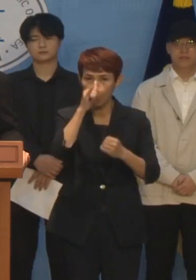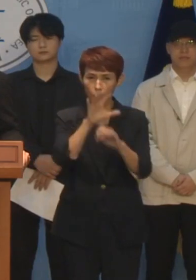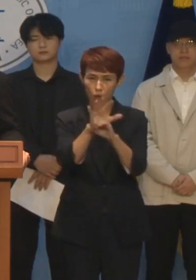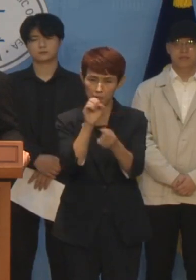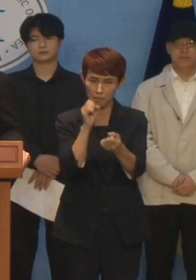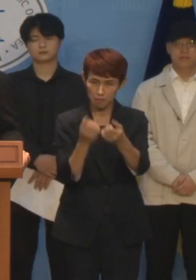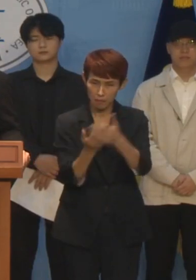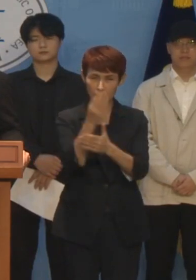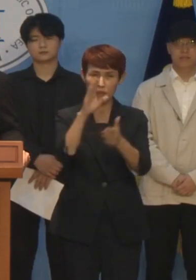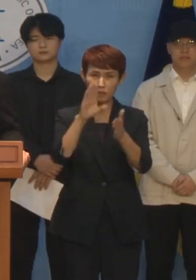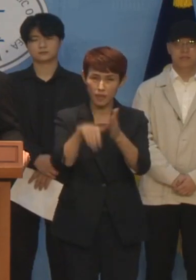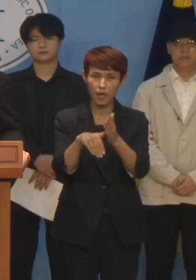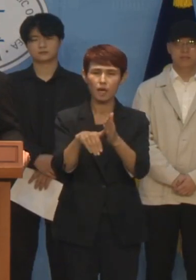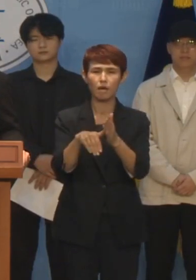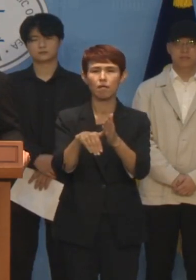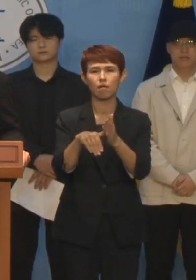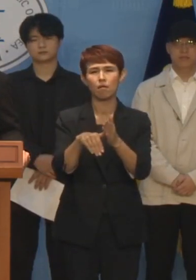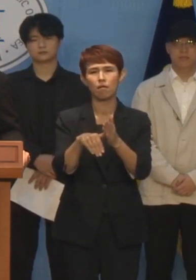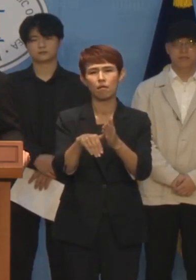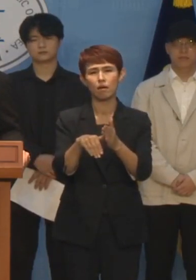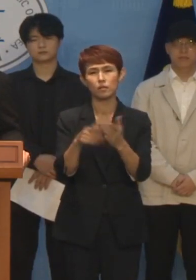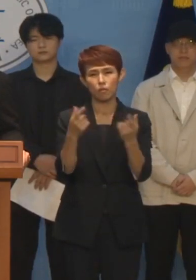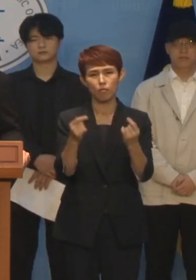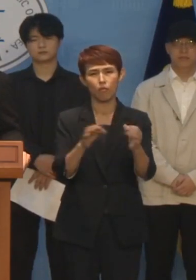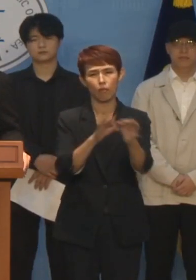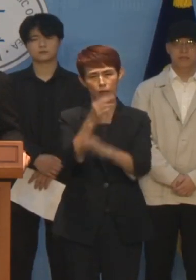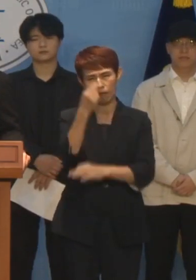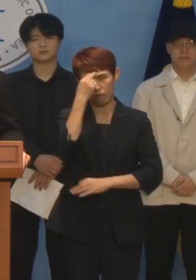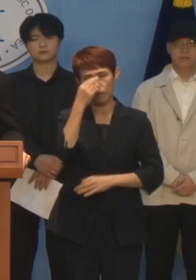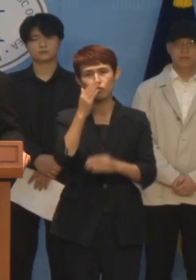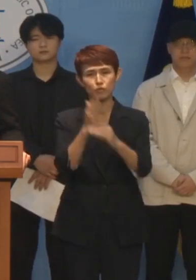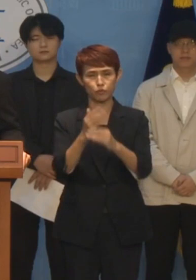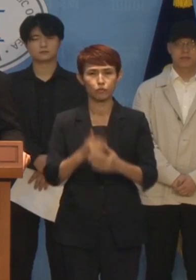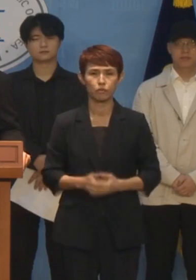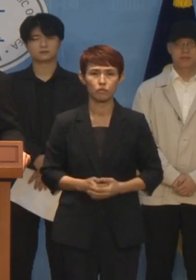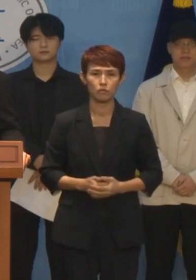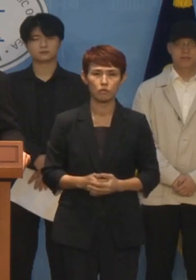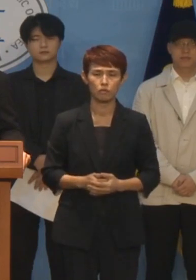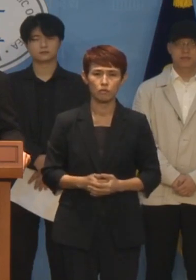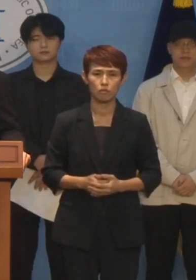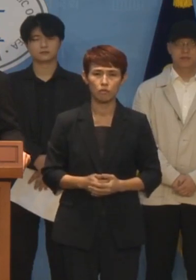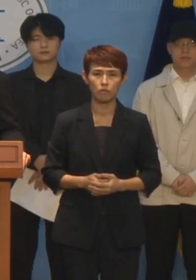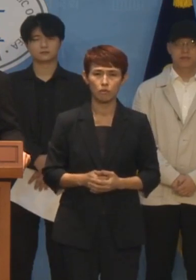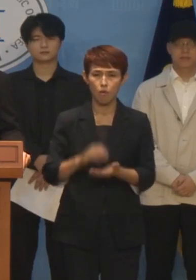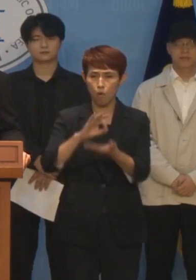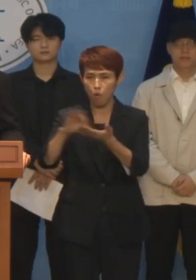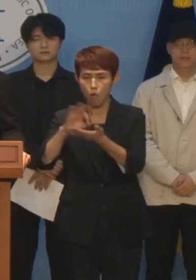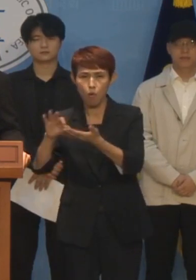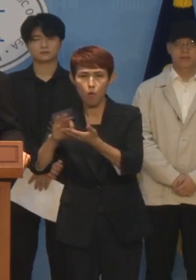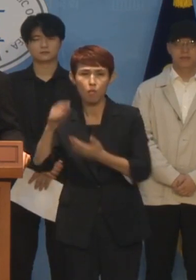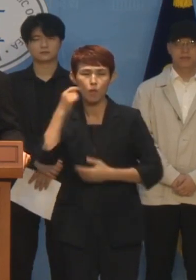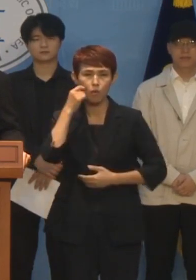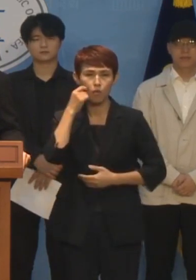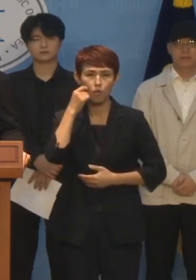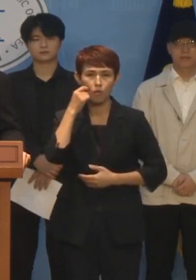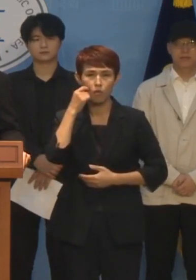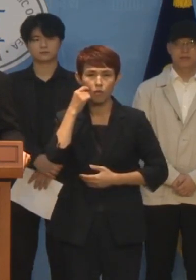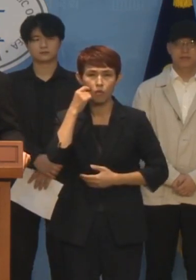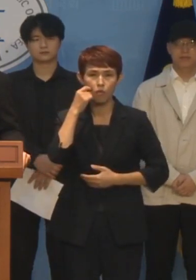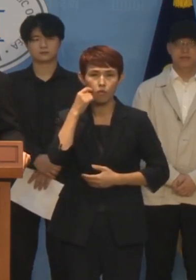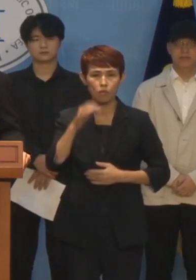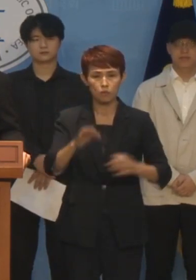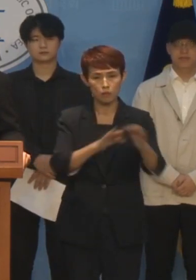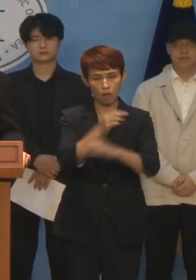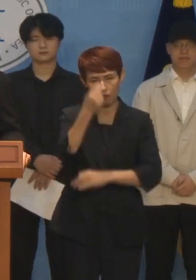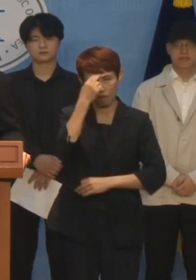상반기 수준으로 급격하게 올라갔습니다. 이런 상황에서 소비 진작 효과는 떨어지고 재정 적자만 큰 폭으로